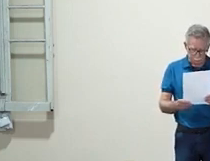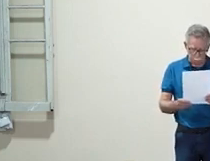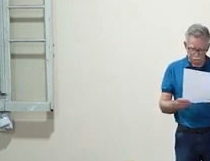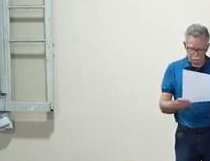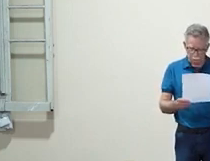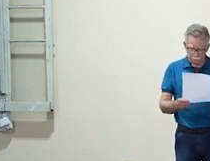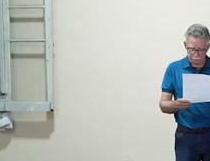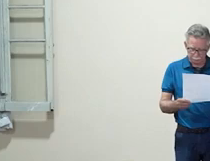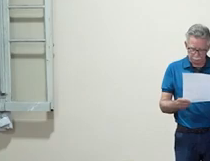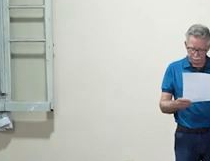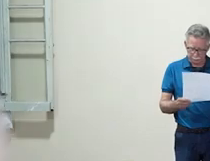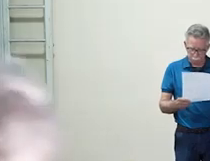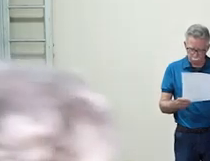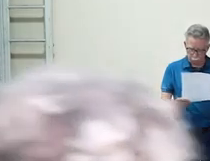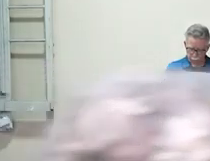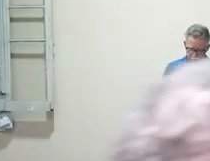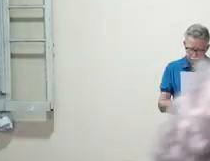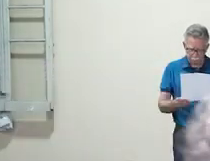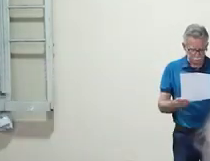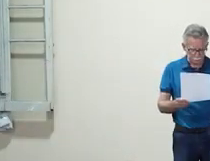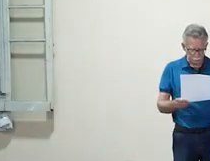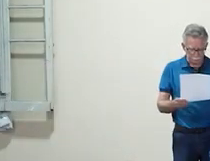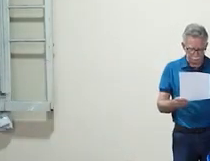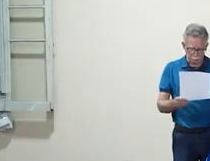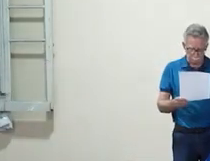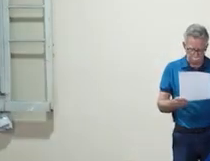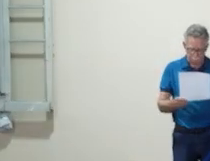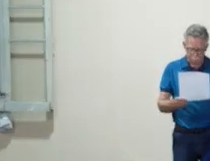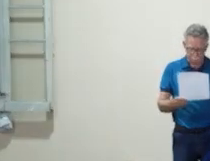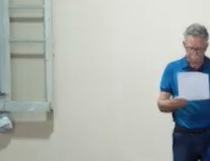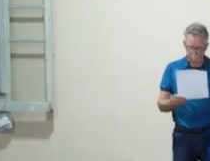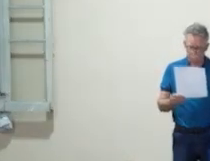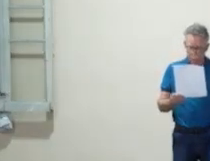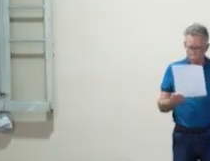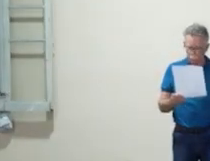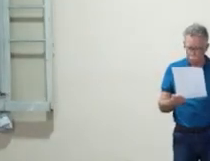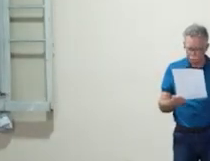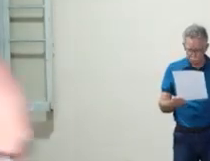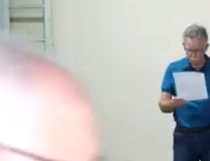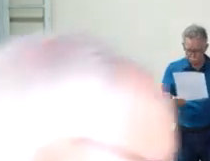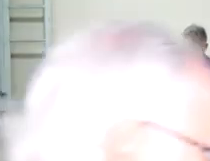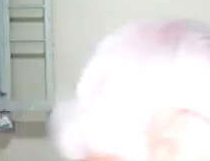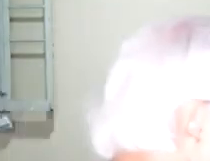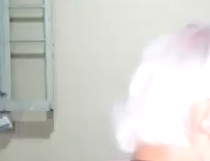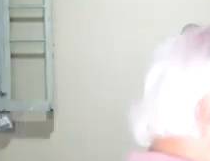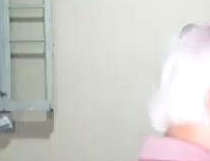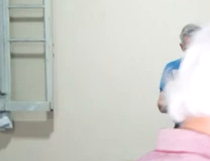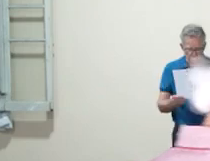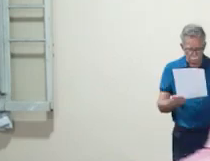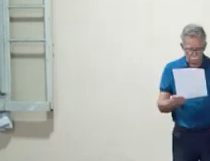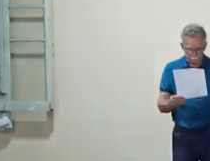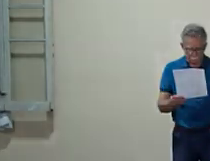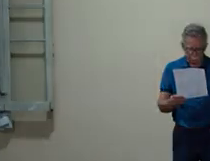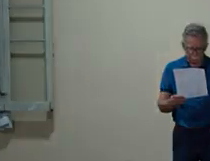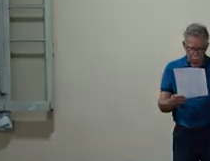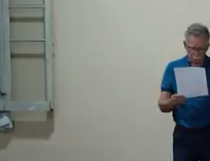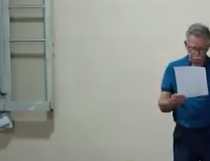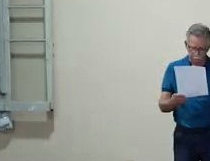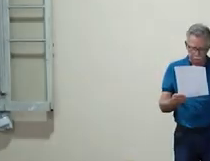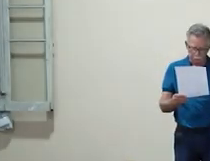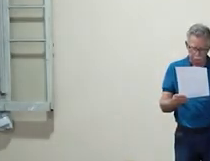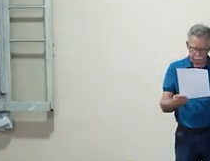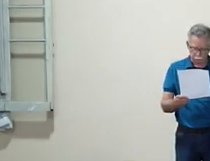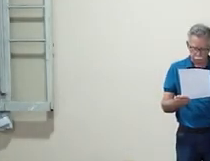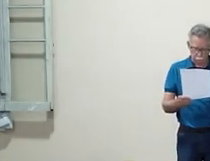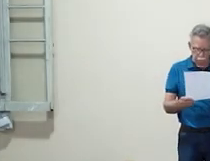Pós-graduação em Educação Bilíngue para Surdos, Libras, Língua Portuguesa na cidade de Curitiba, pela Faculdade de